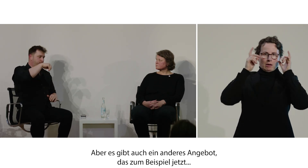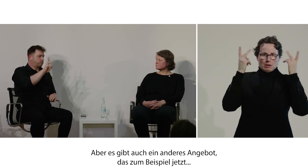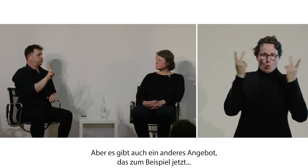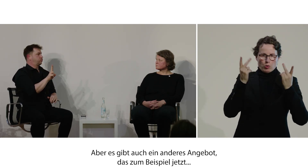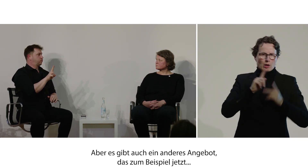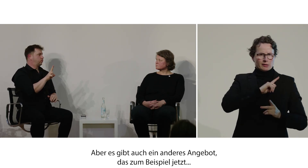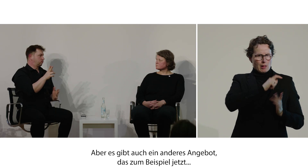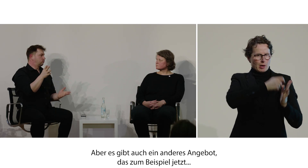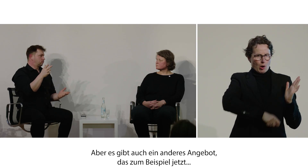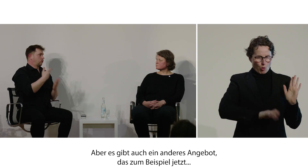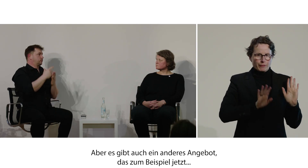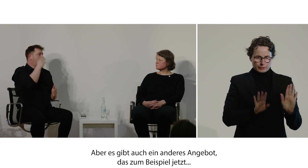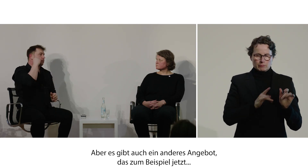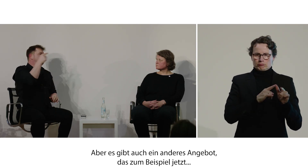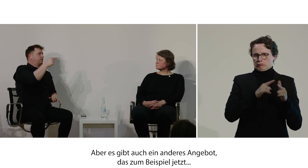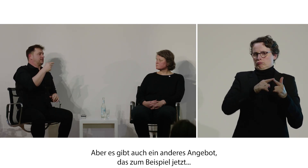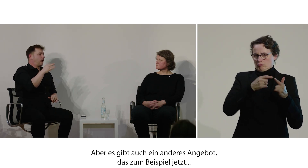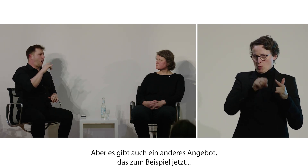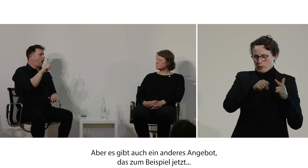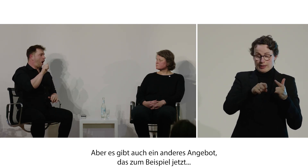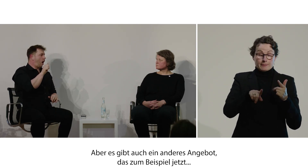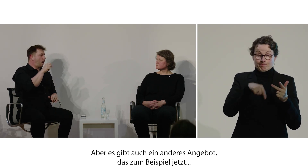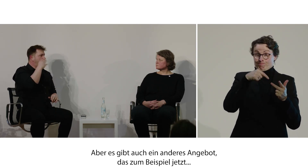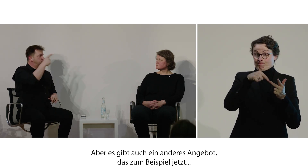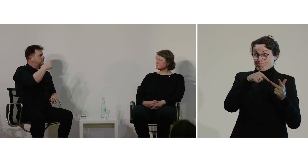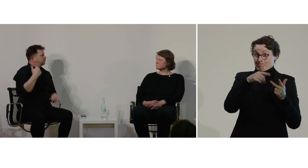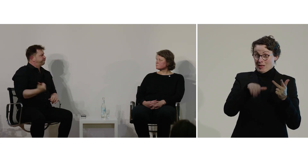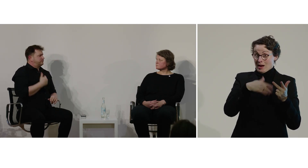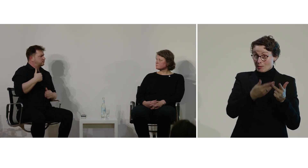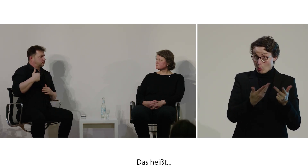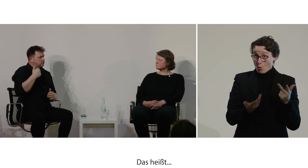auch ein anderes Angebot, das zum Beispiel jetzt